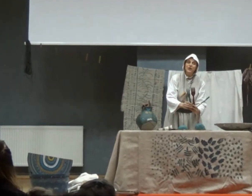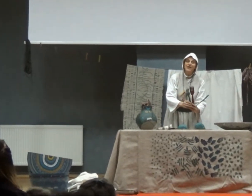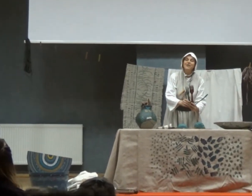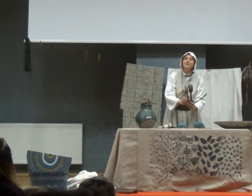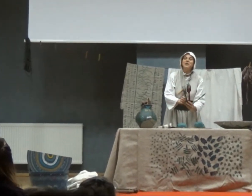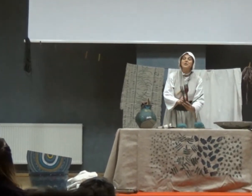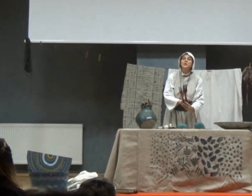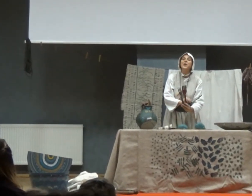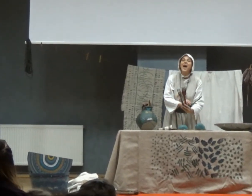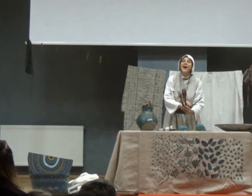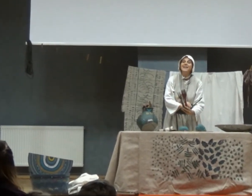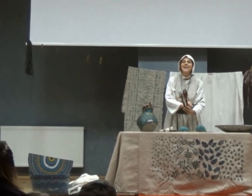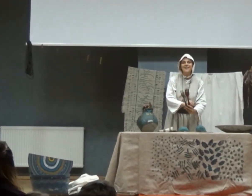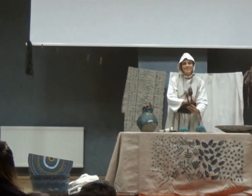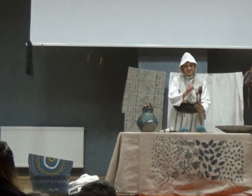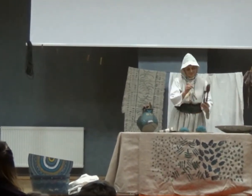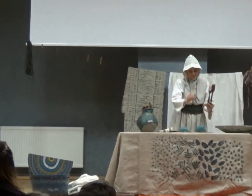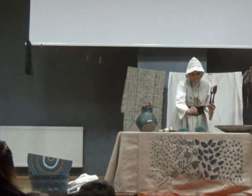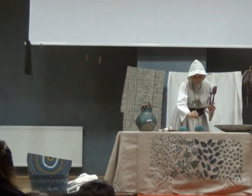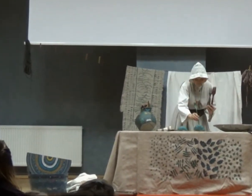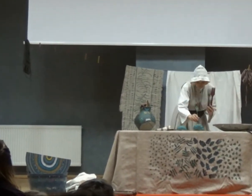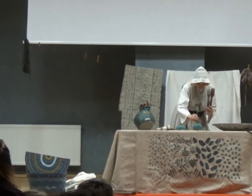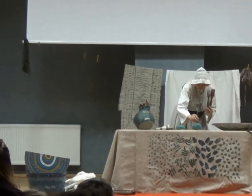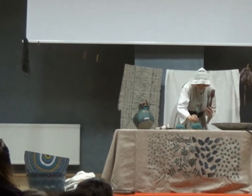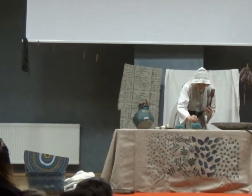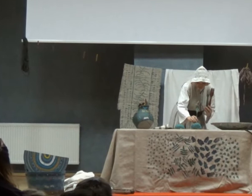Jauniausioji buvo vardu Eglė.